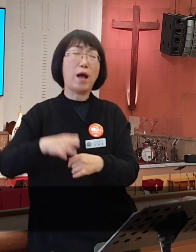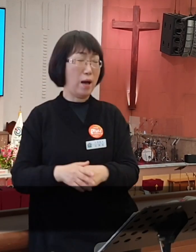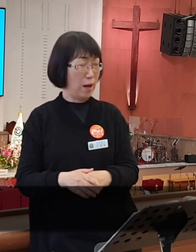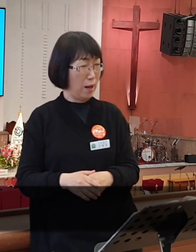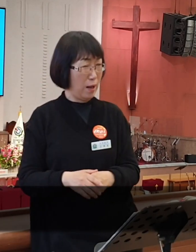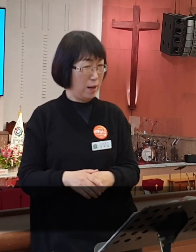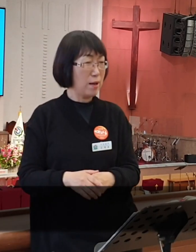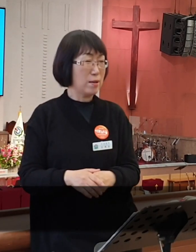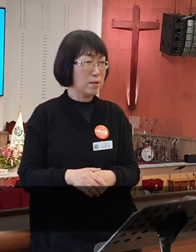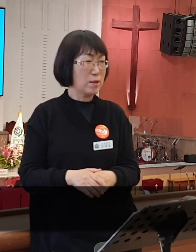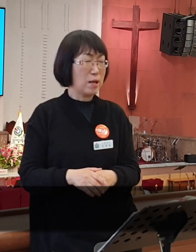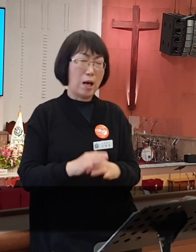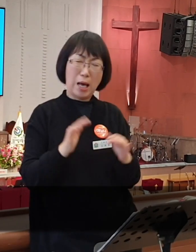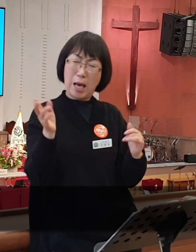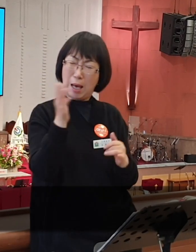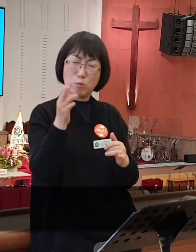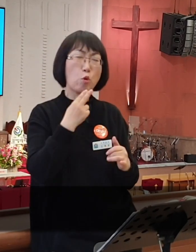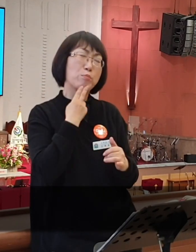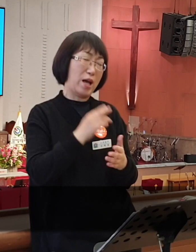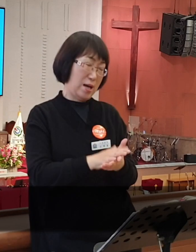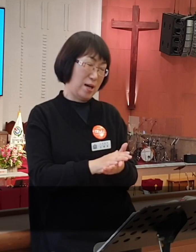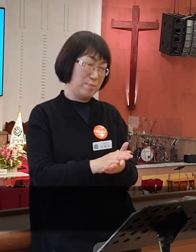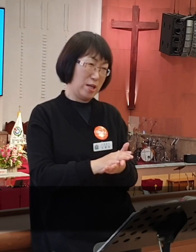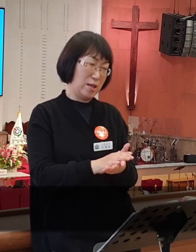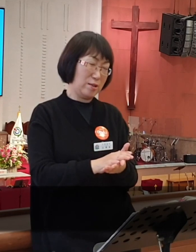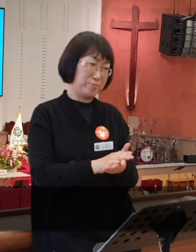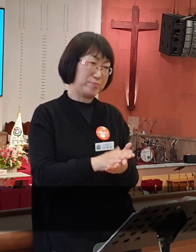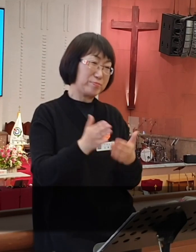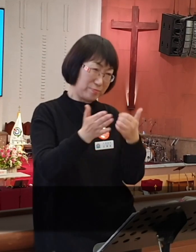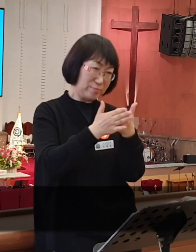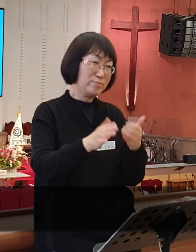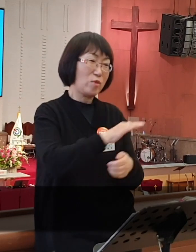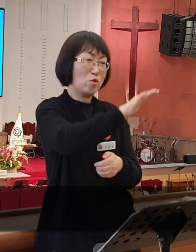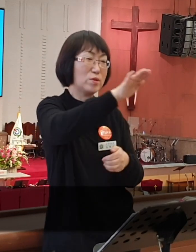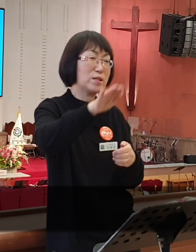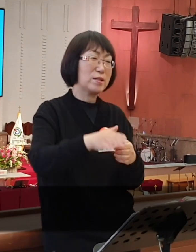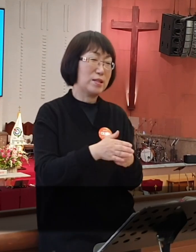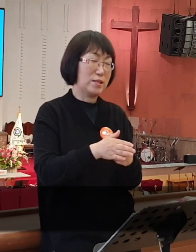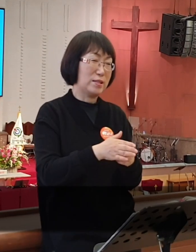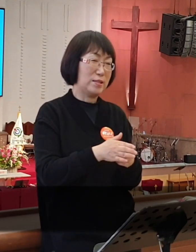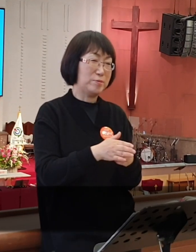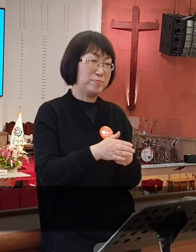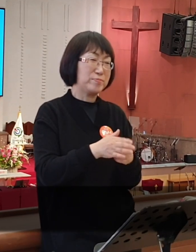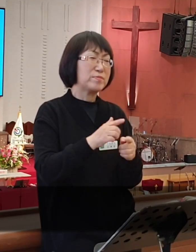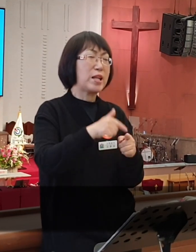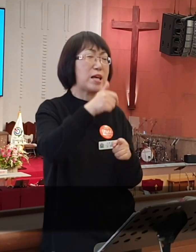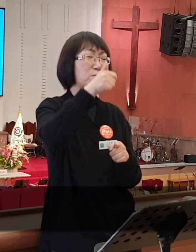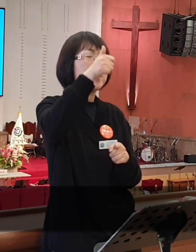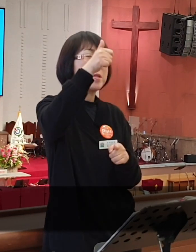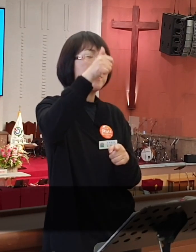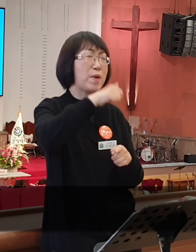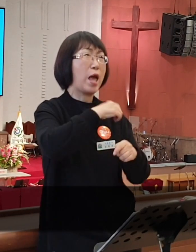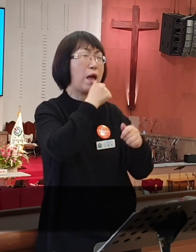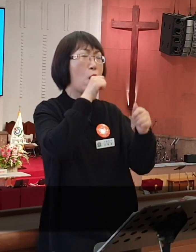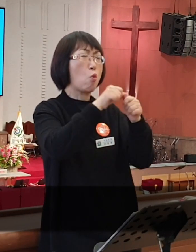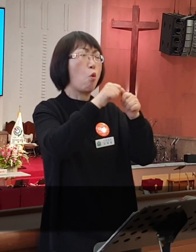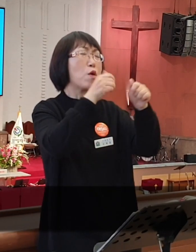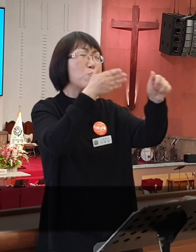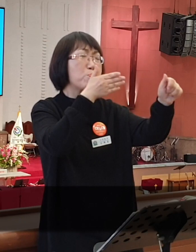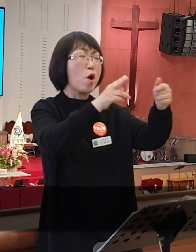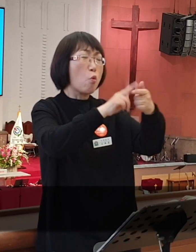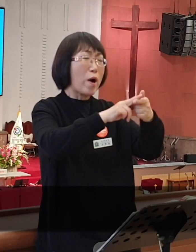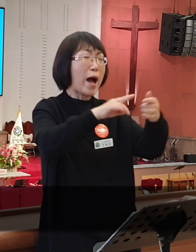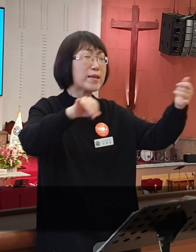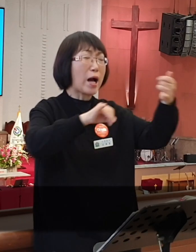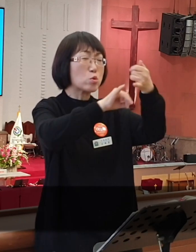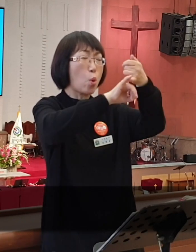생명으로 나아갈 수 있는 사람 아무도 없습니다. 그러니 우리는 앞에서 하셨던 예수님의 그 권면과